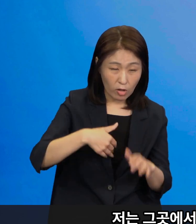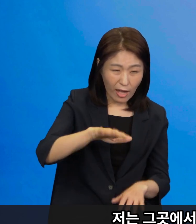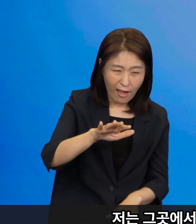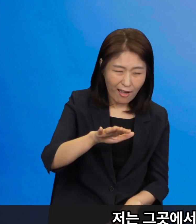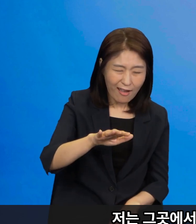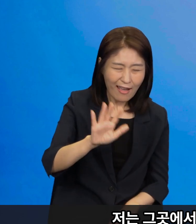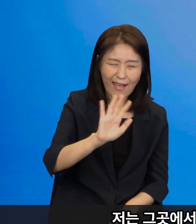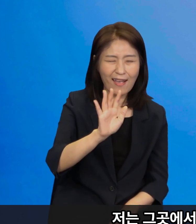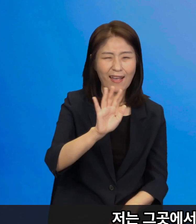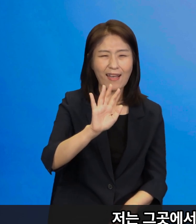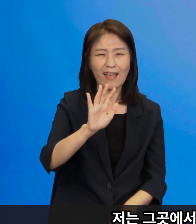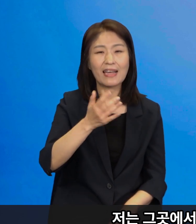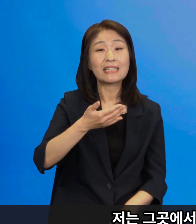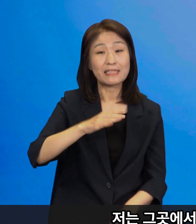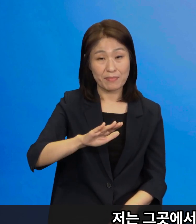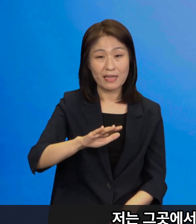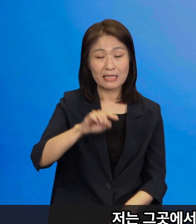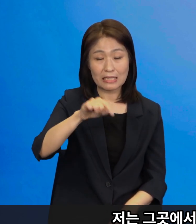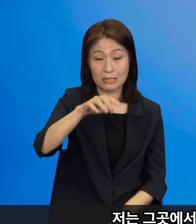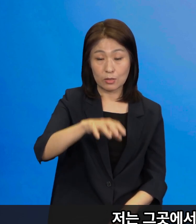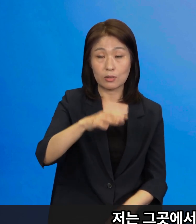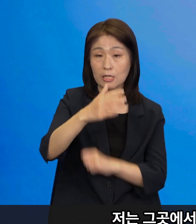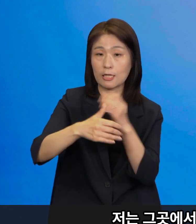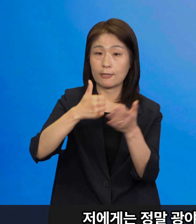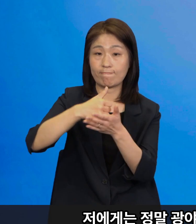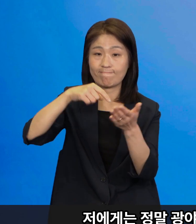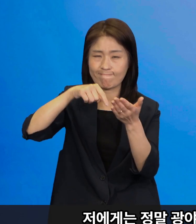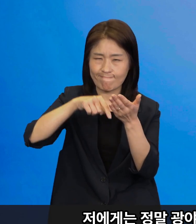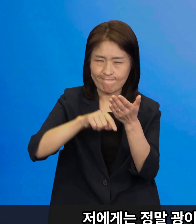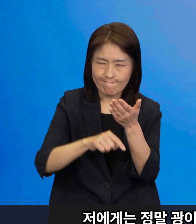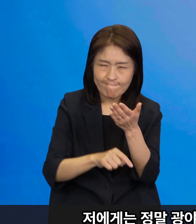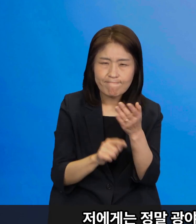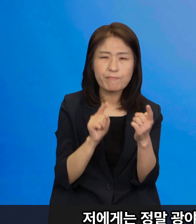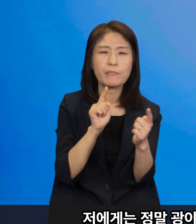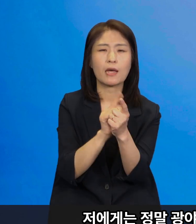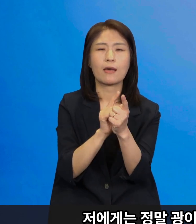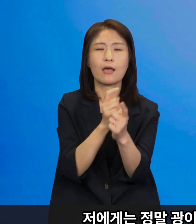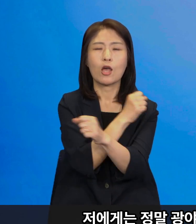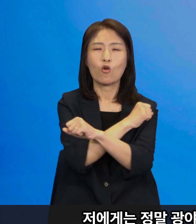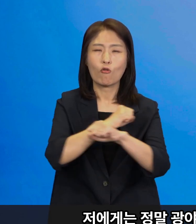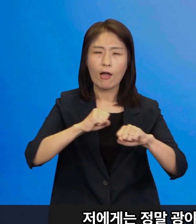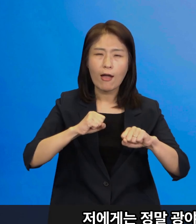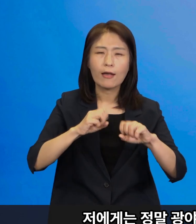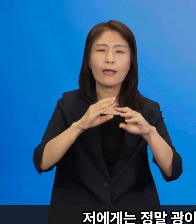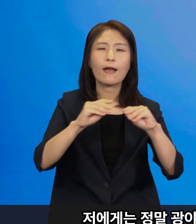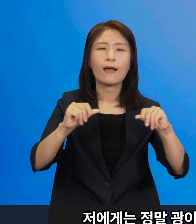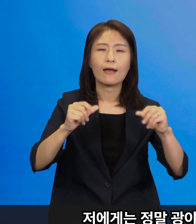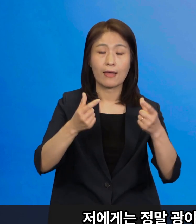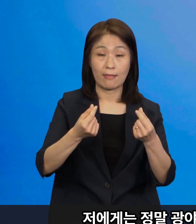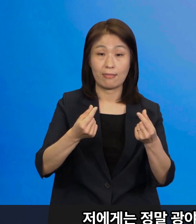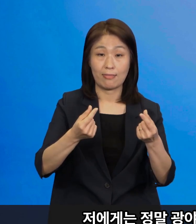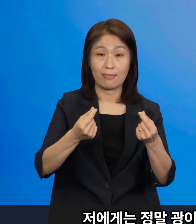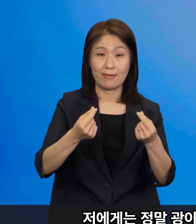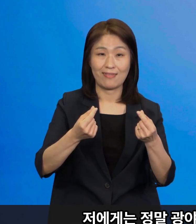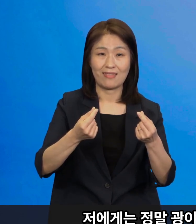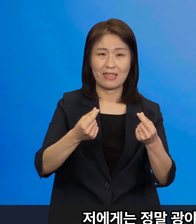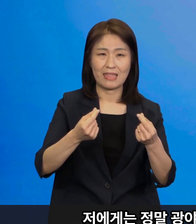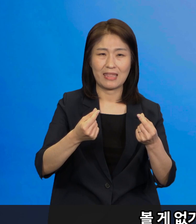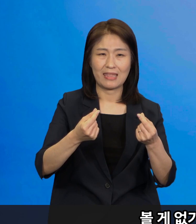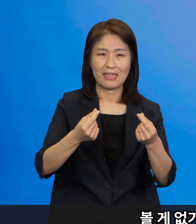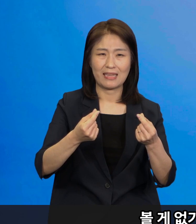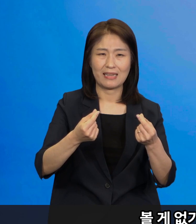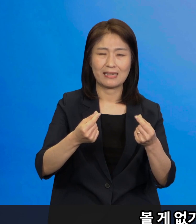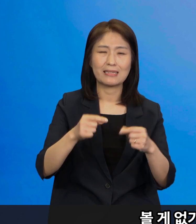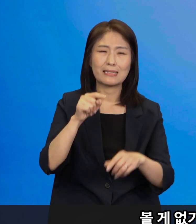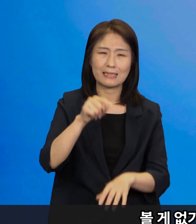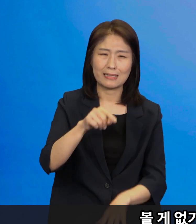저는 그곳에서 하나님을 깊이 만났습니다. 저긴 정말 광야와 같은 곳, 정말 볼 게 없거든요.